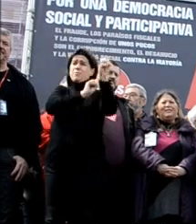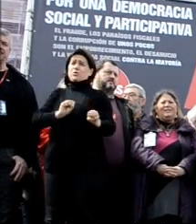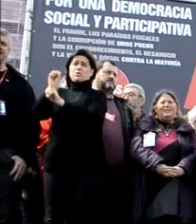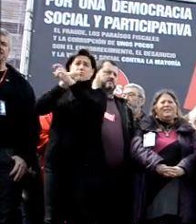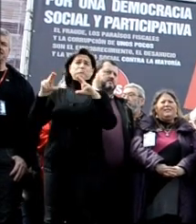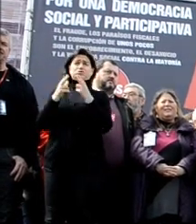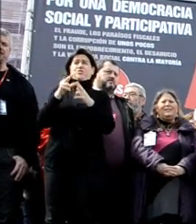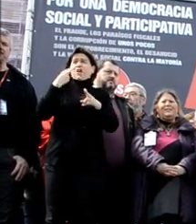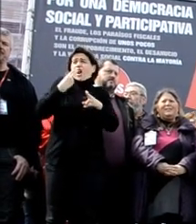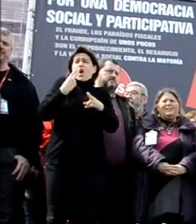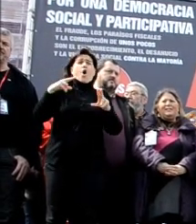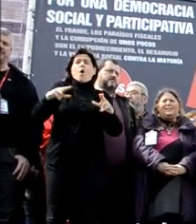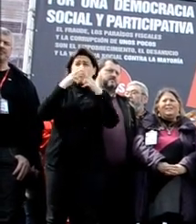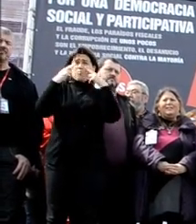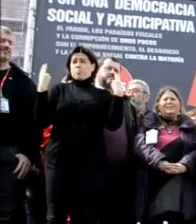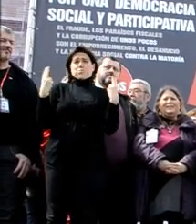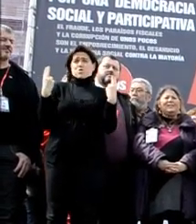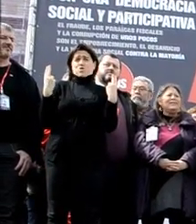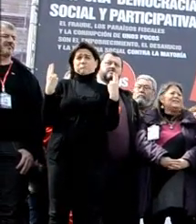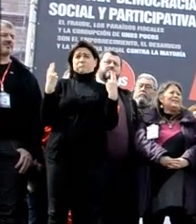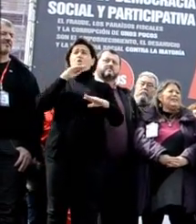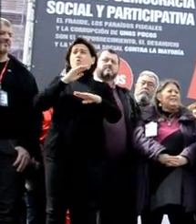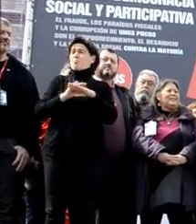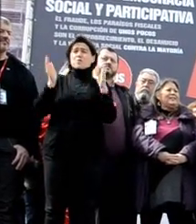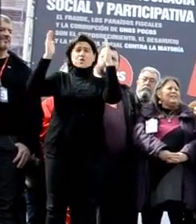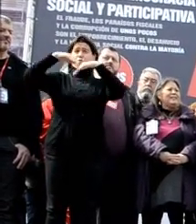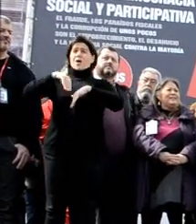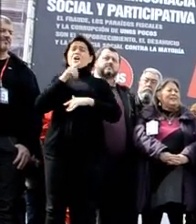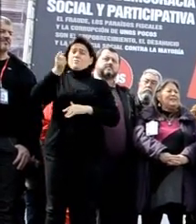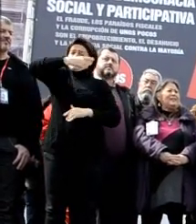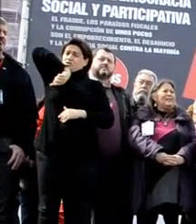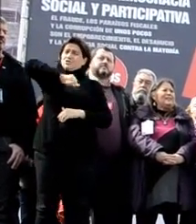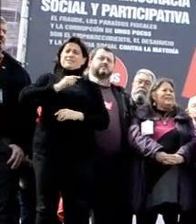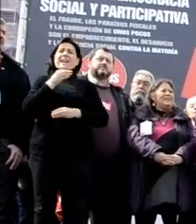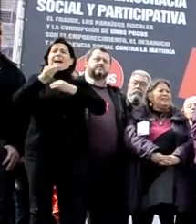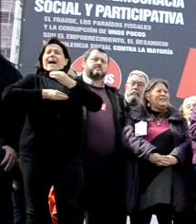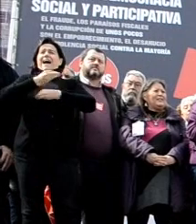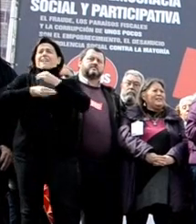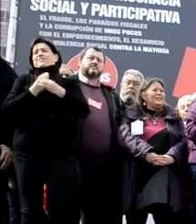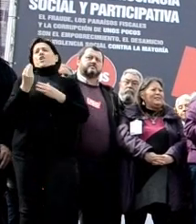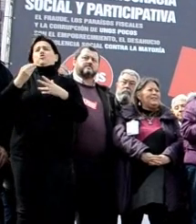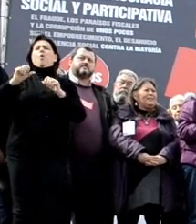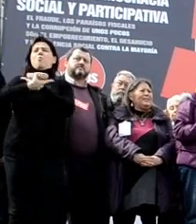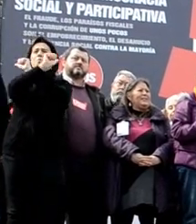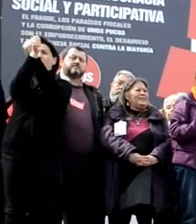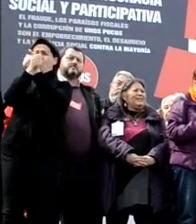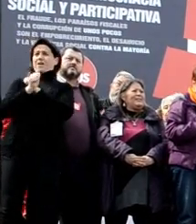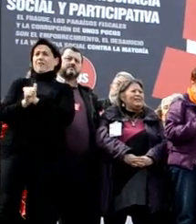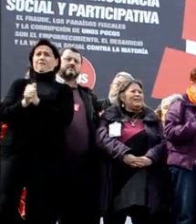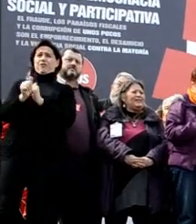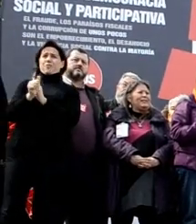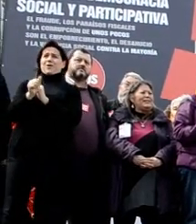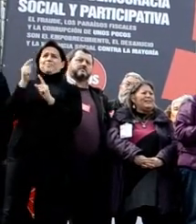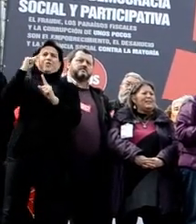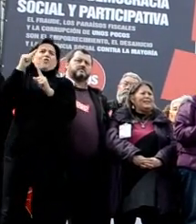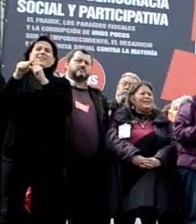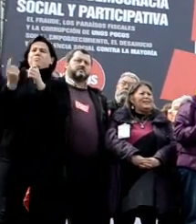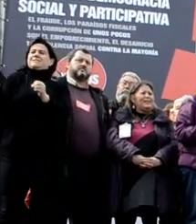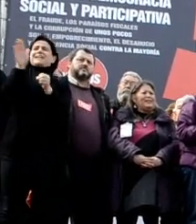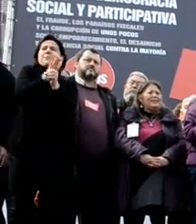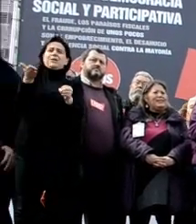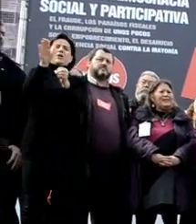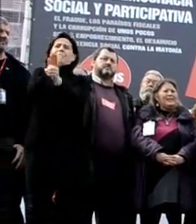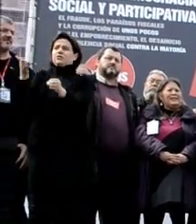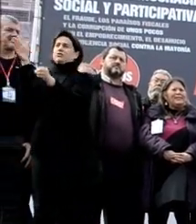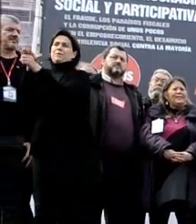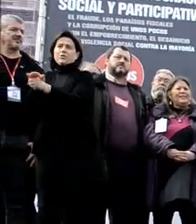universal. Se implanta un modelo mercantilizado que discriminará el acceso y disfrute de los servicios en función del poder adquisitivo